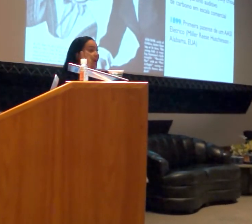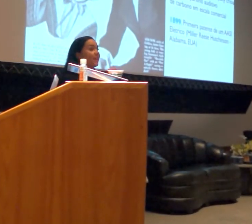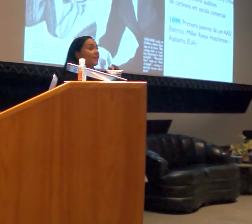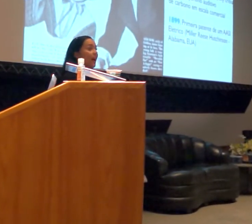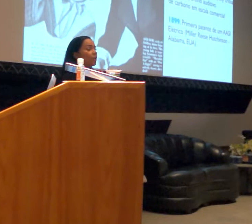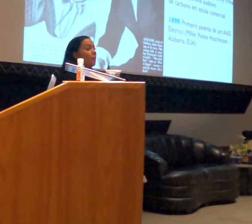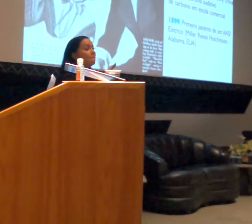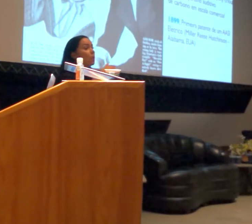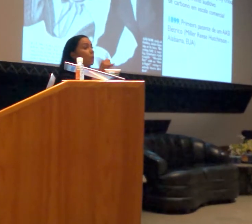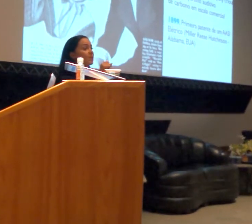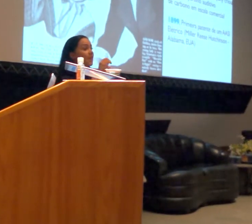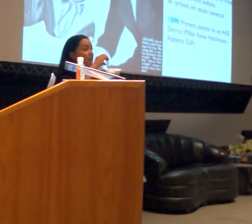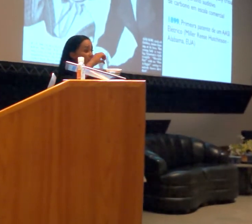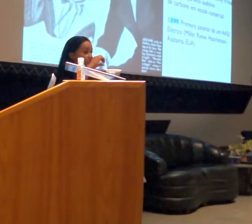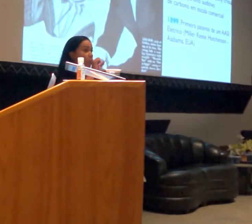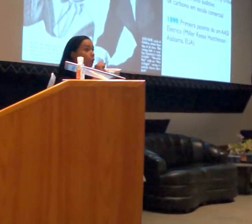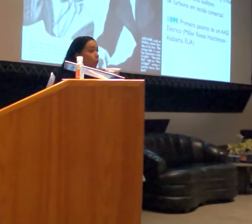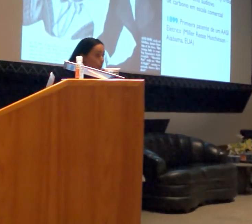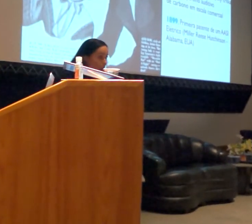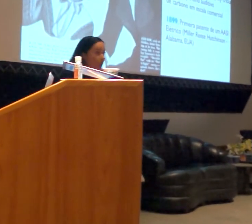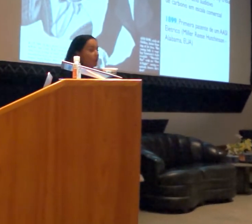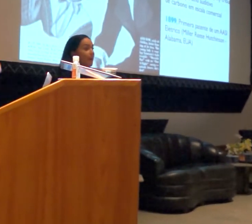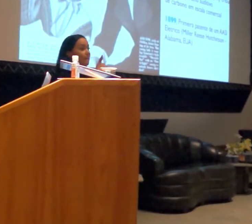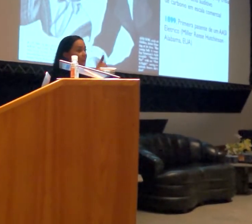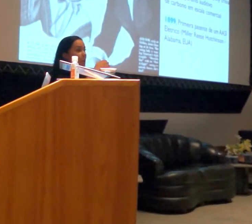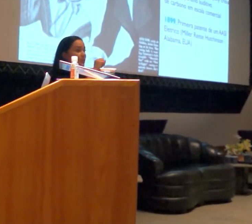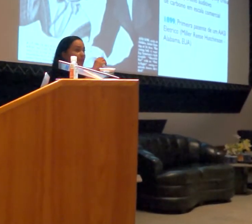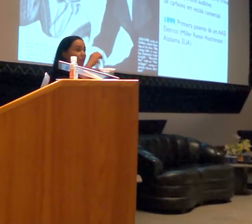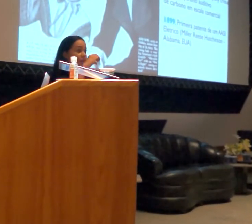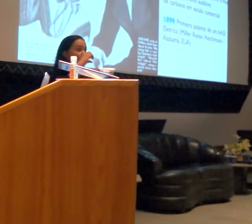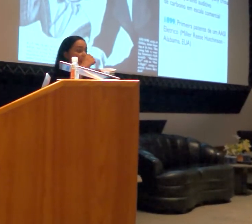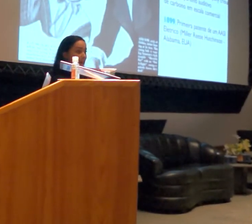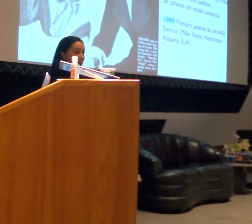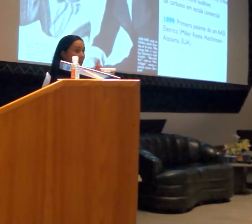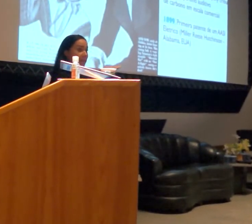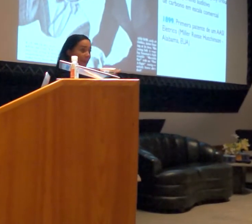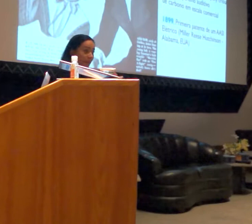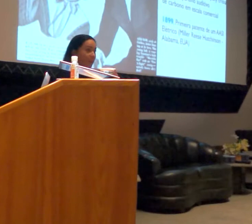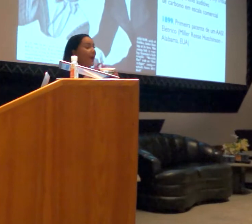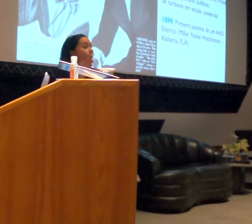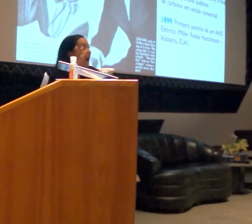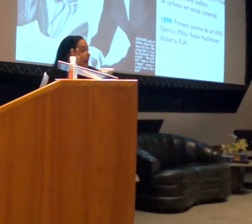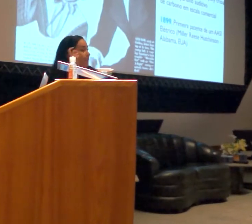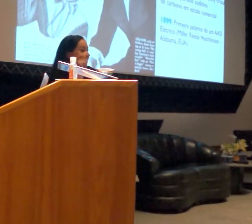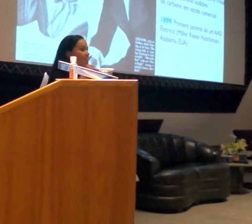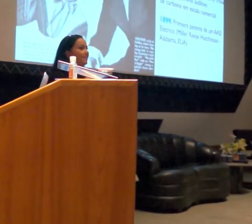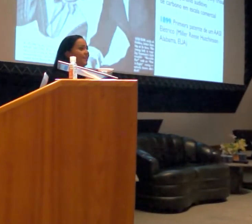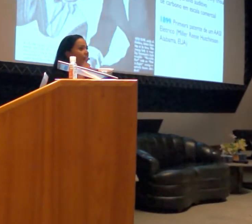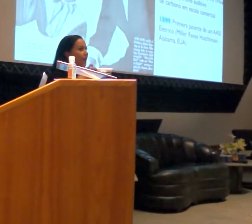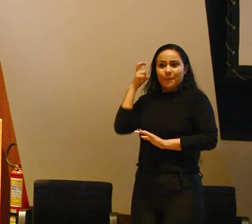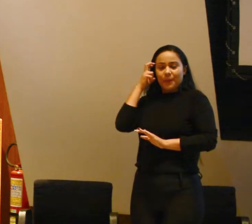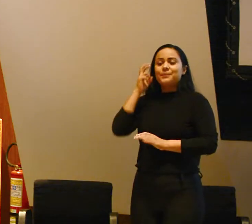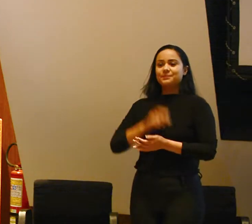em 1898. Em 1899, a primeira patente de um aparelhinho auditivo, de uma prótese